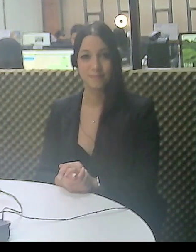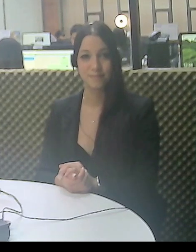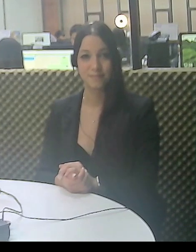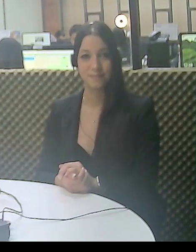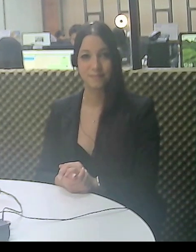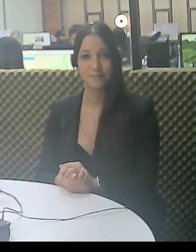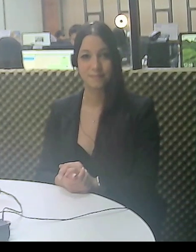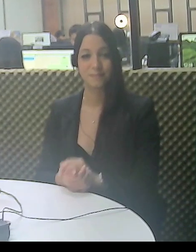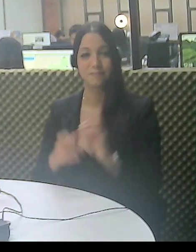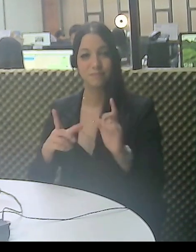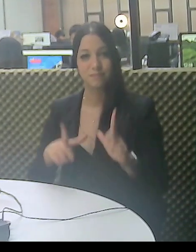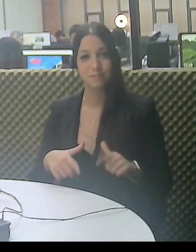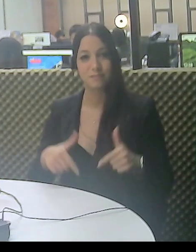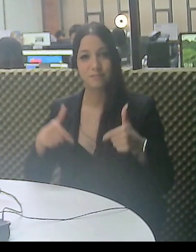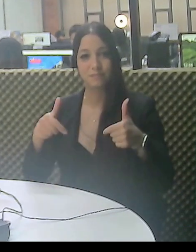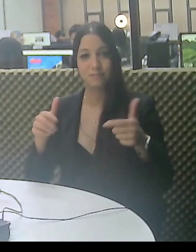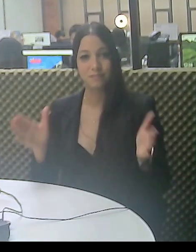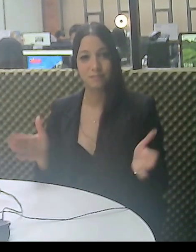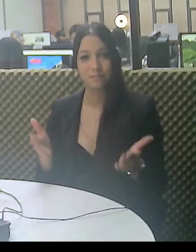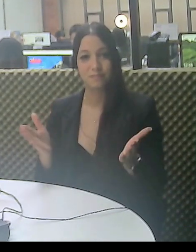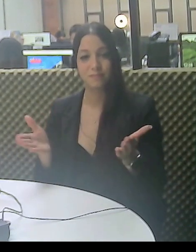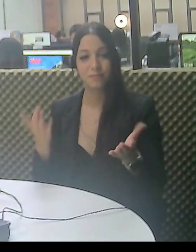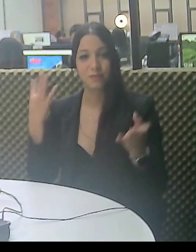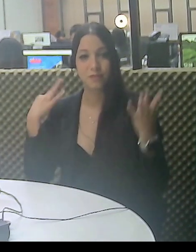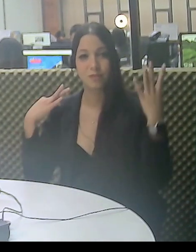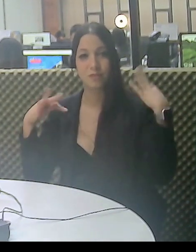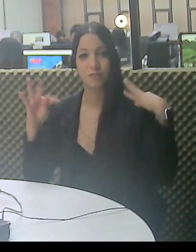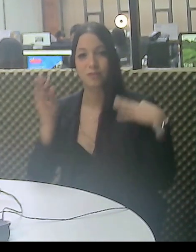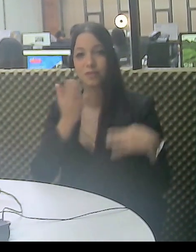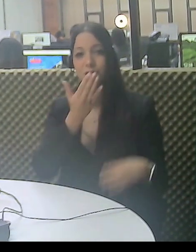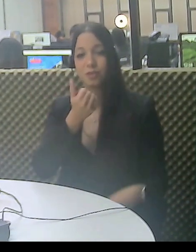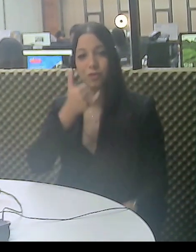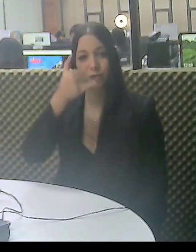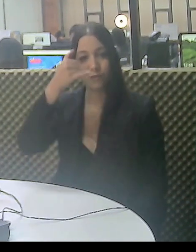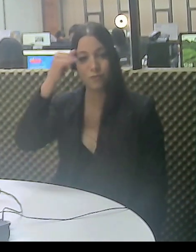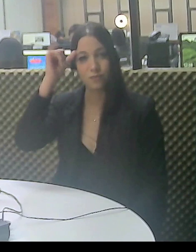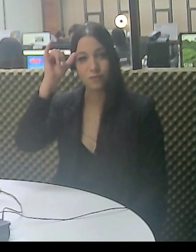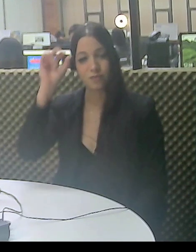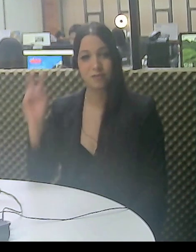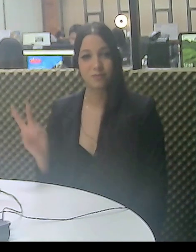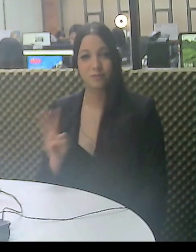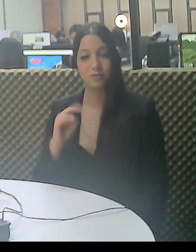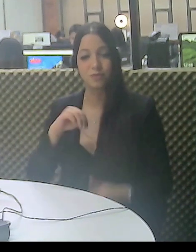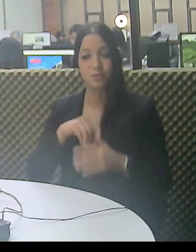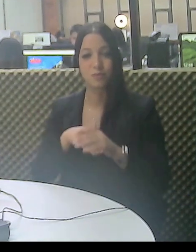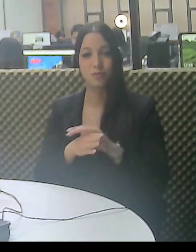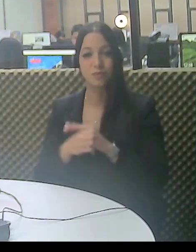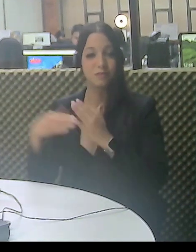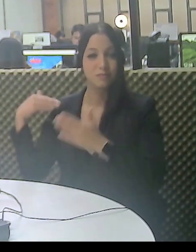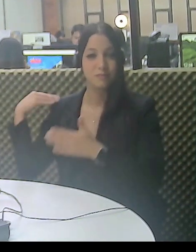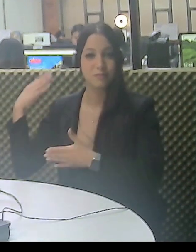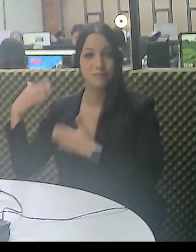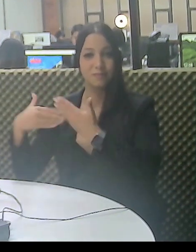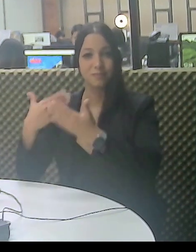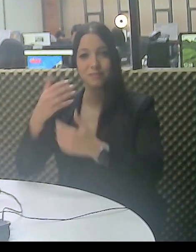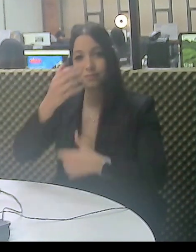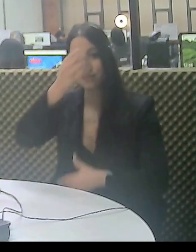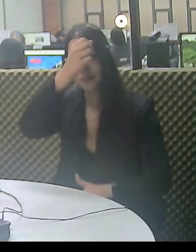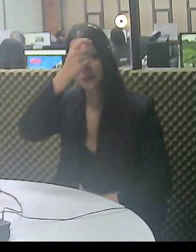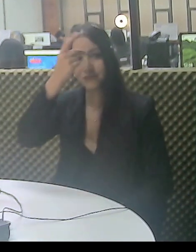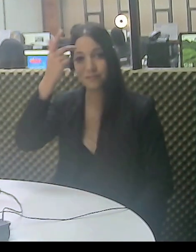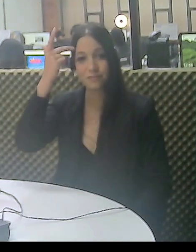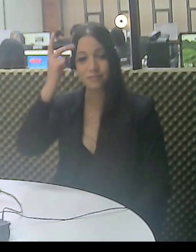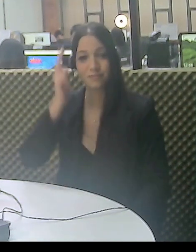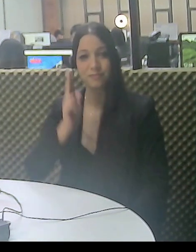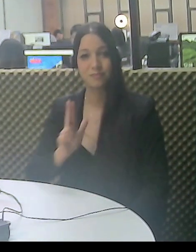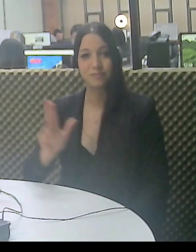Em mais uma ação de estímulo ao turismo gastronômico rural e valorização de tradições, a Prefeitura de Uberlândia lançou na